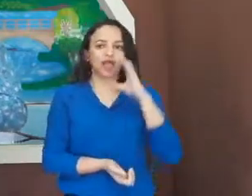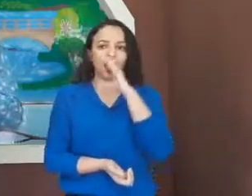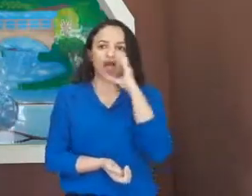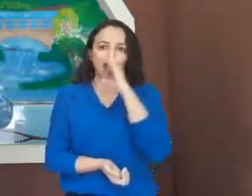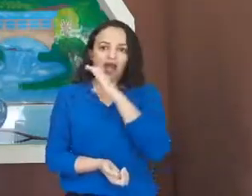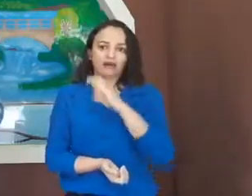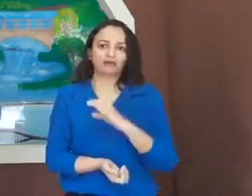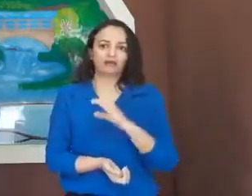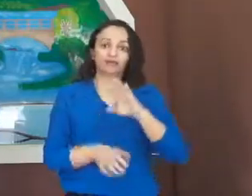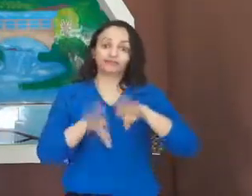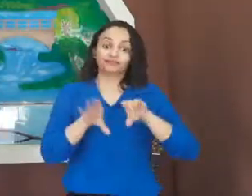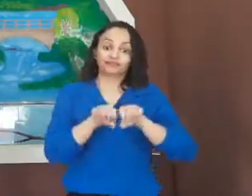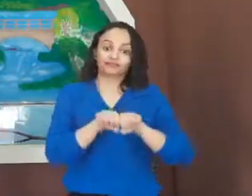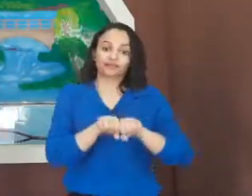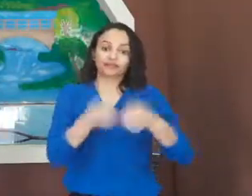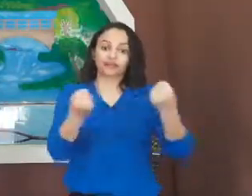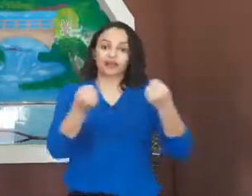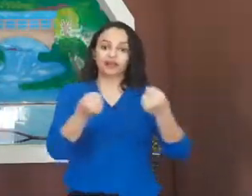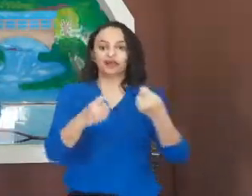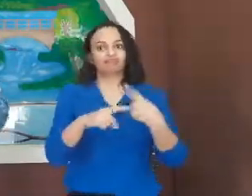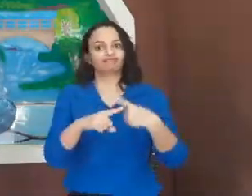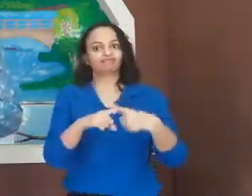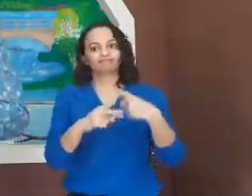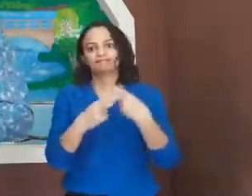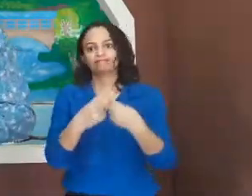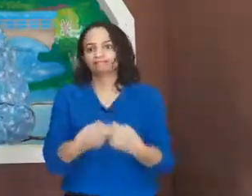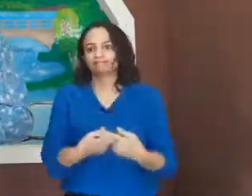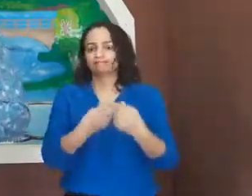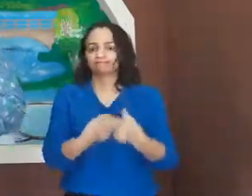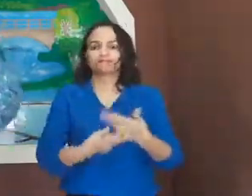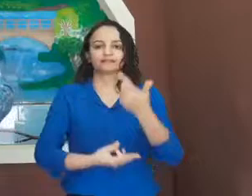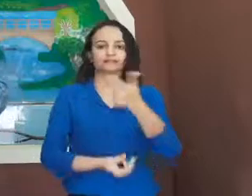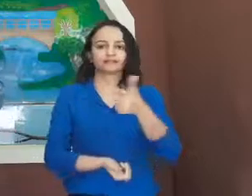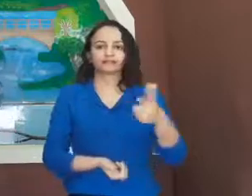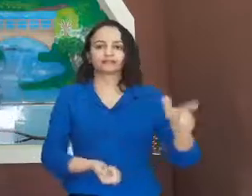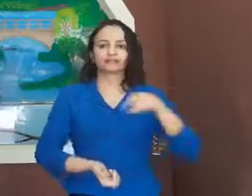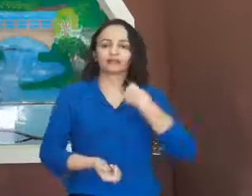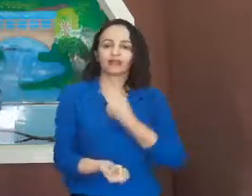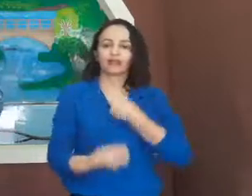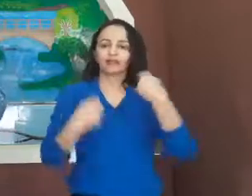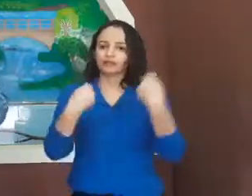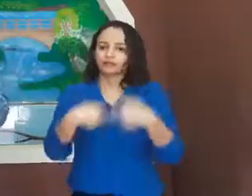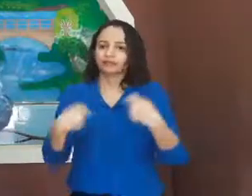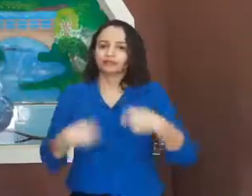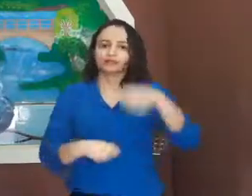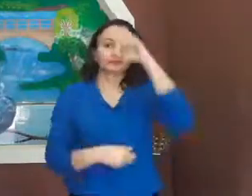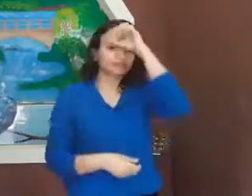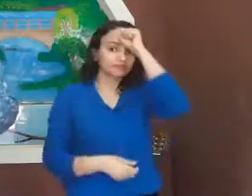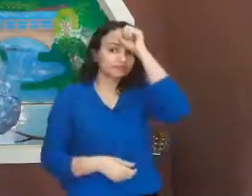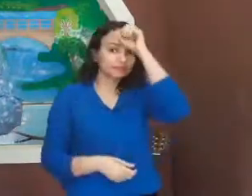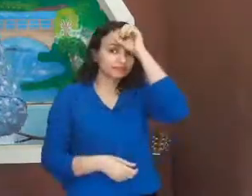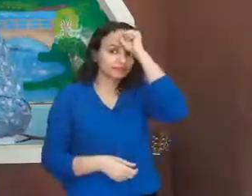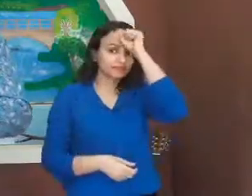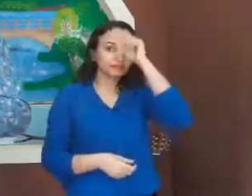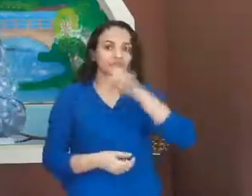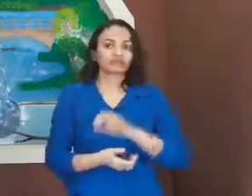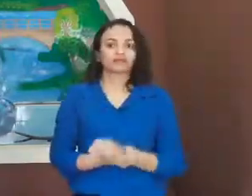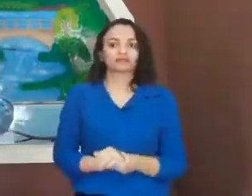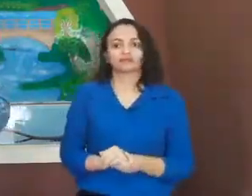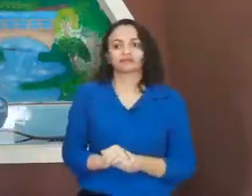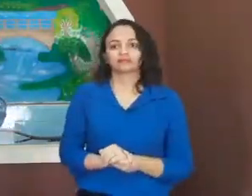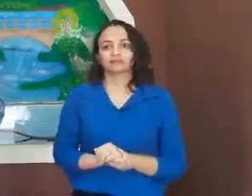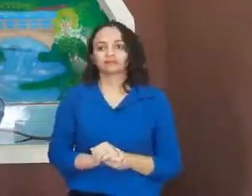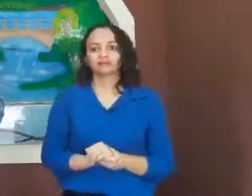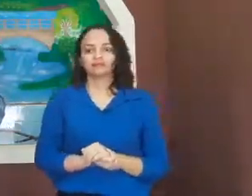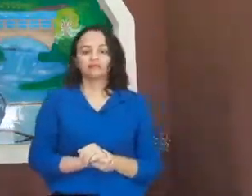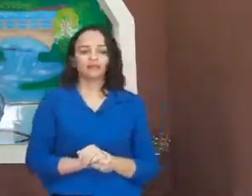você quebrar o botão, não é? Então, nós precisamos aprender, né, aprender